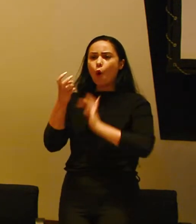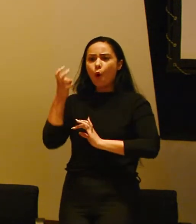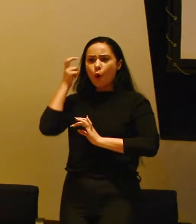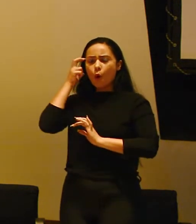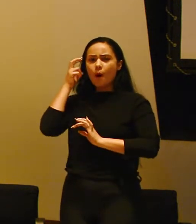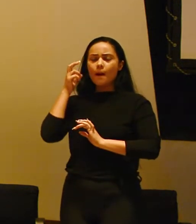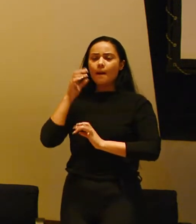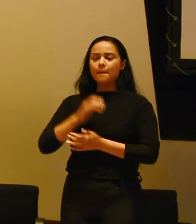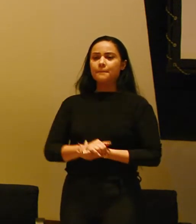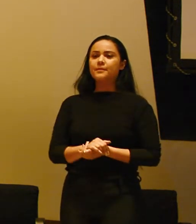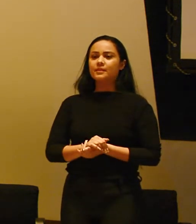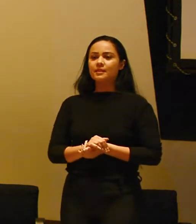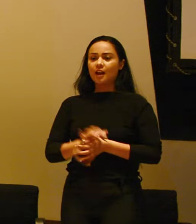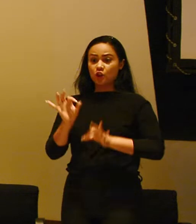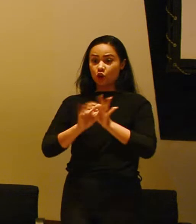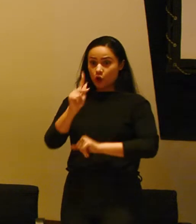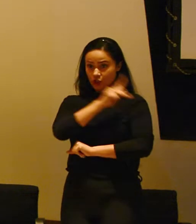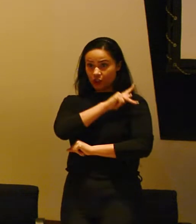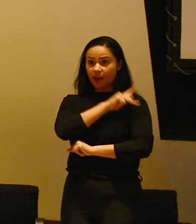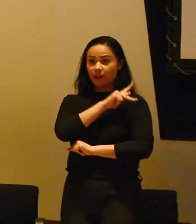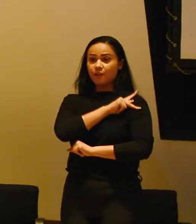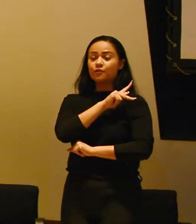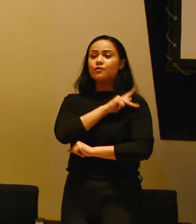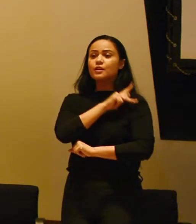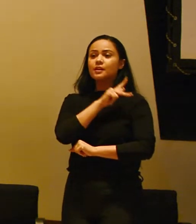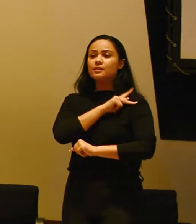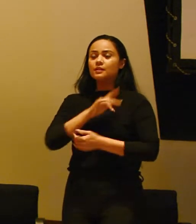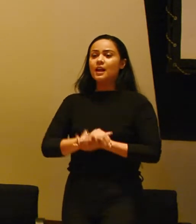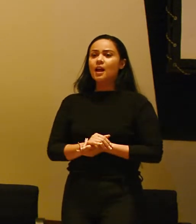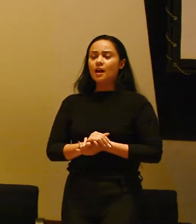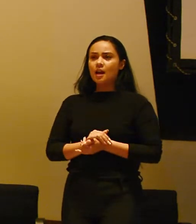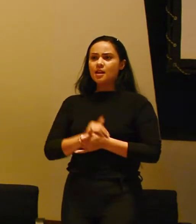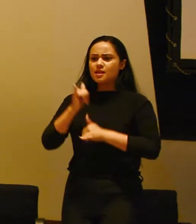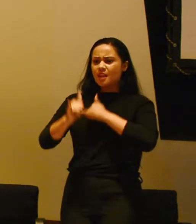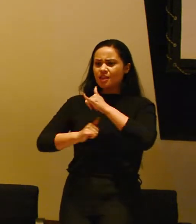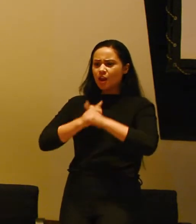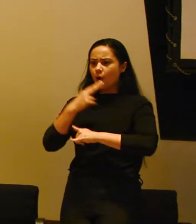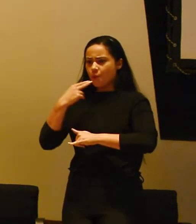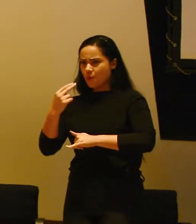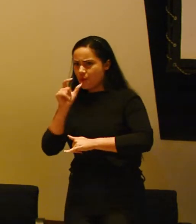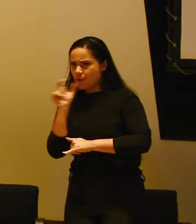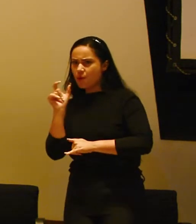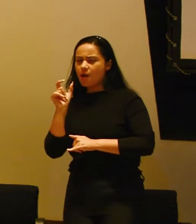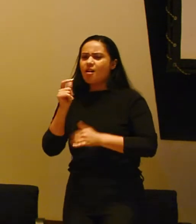da Bejorli, editor-chefe de International Tinnitus Journal,